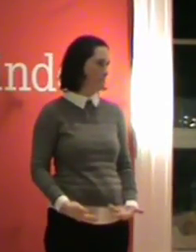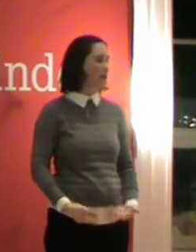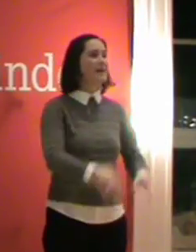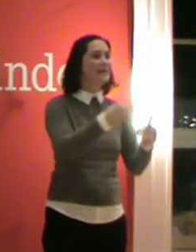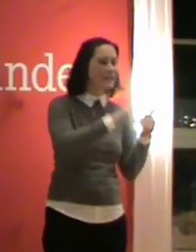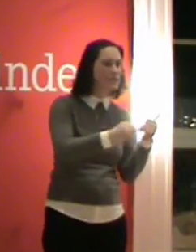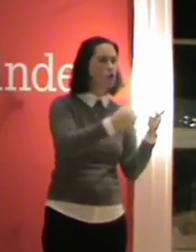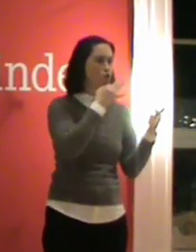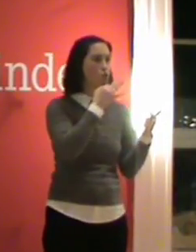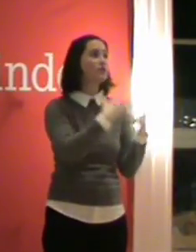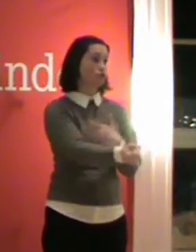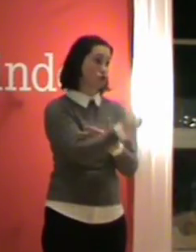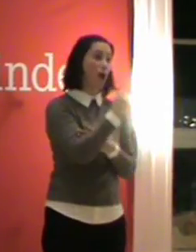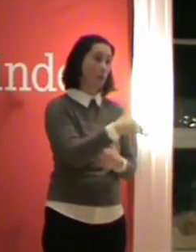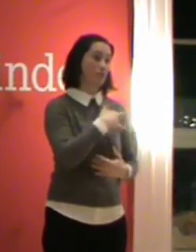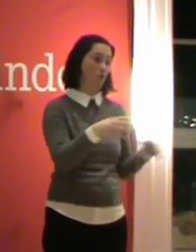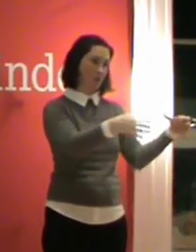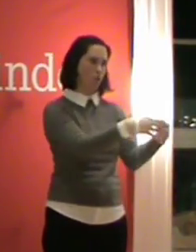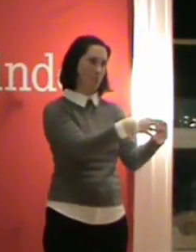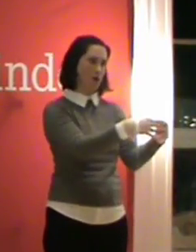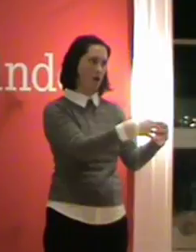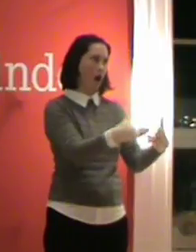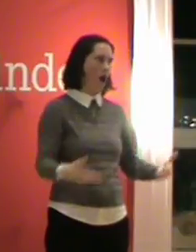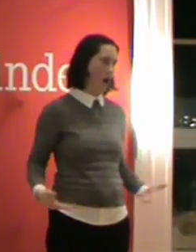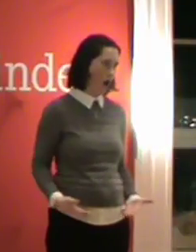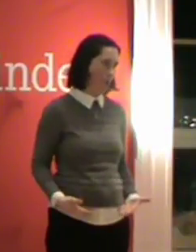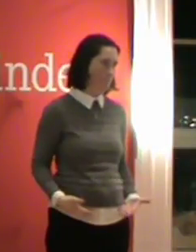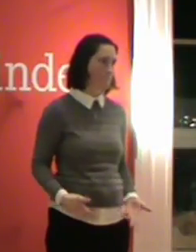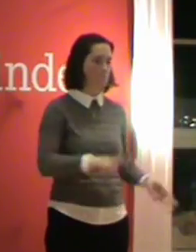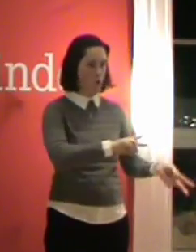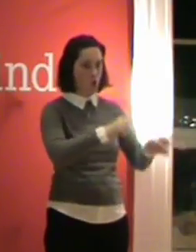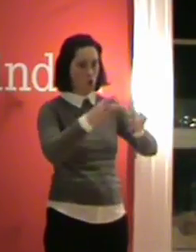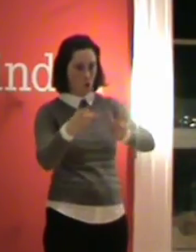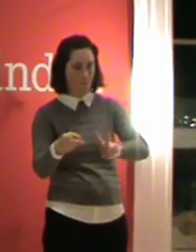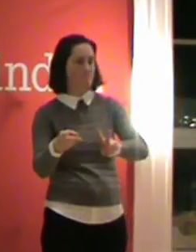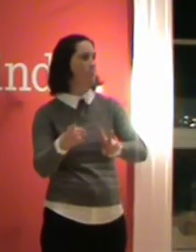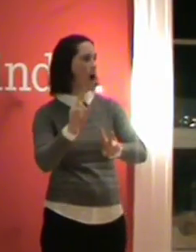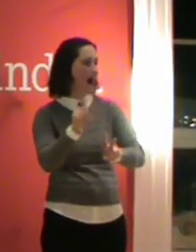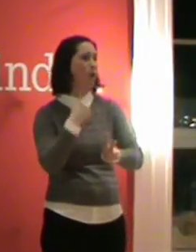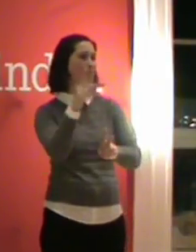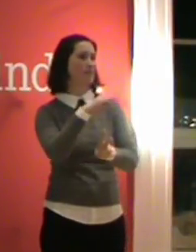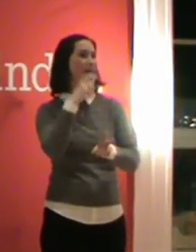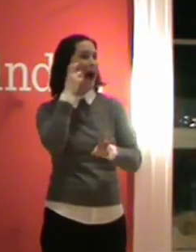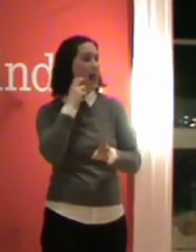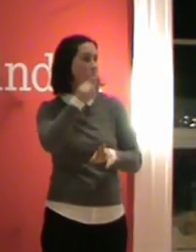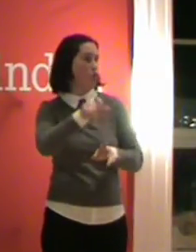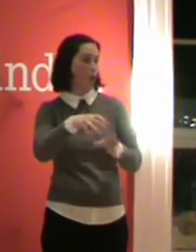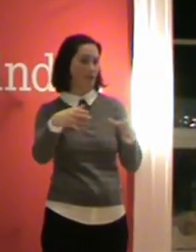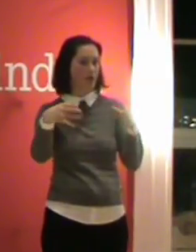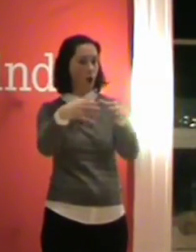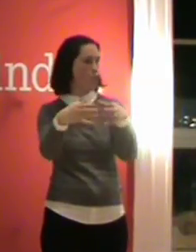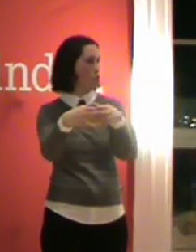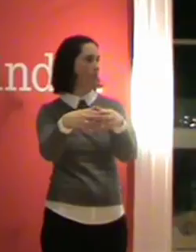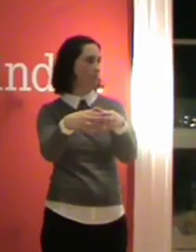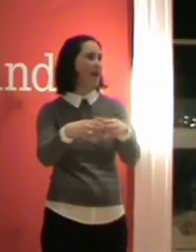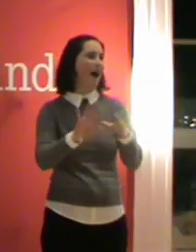Jugendlichen, die immer noch die am stärksten betroffene Gruppe sind, sind auch wieder verstärkt ältere Menschen Opfer von